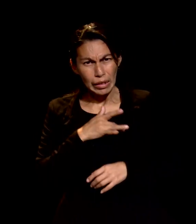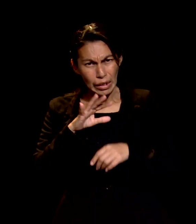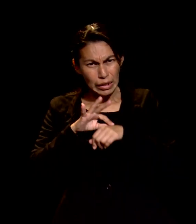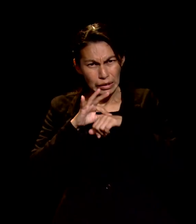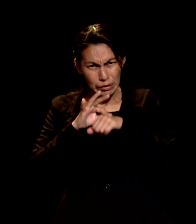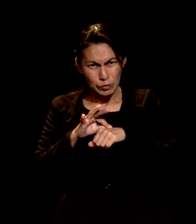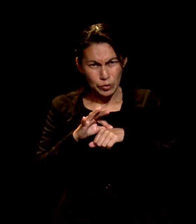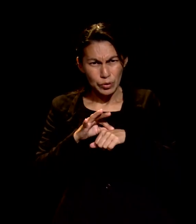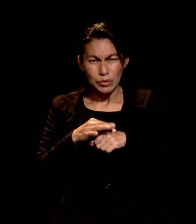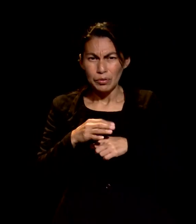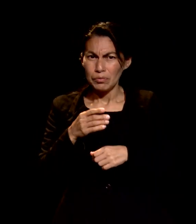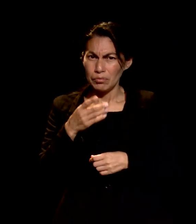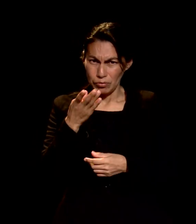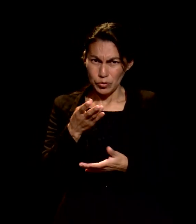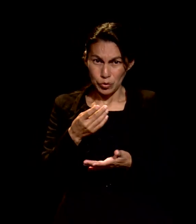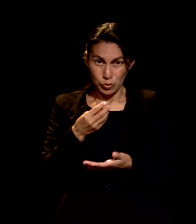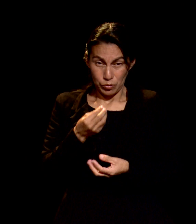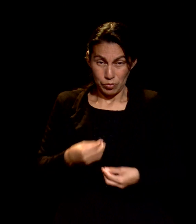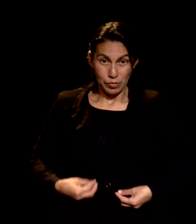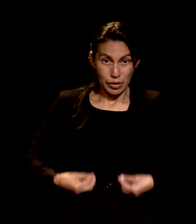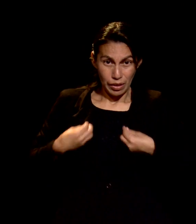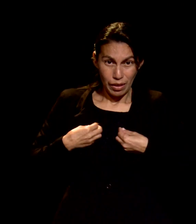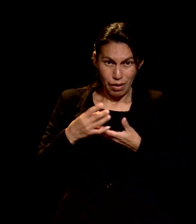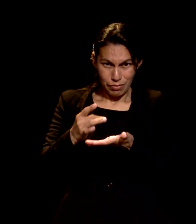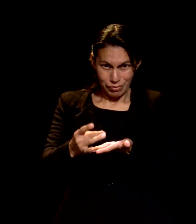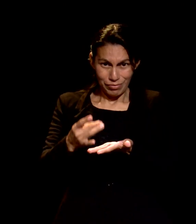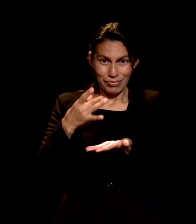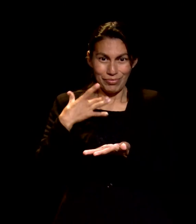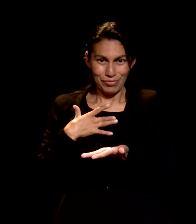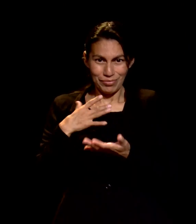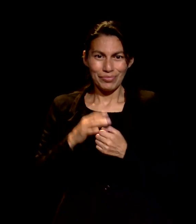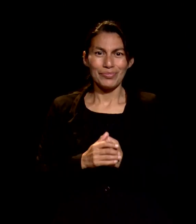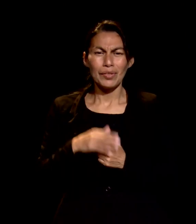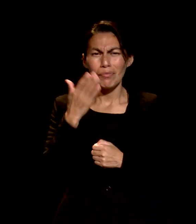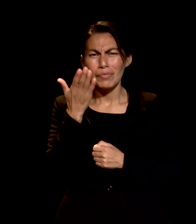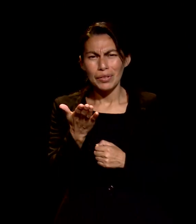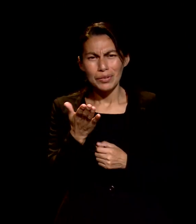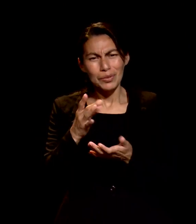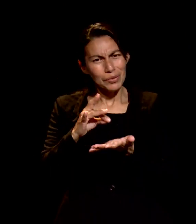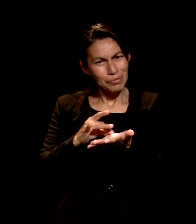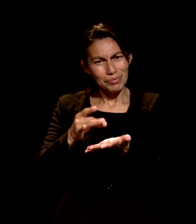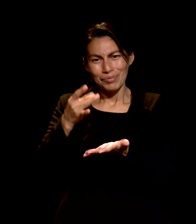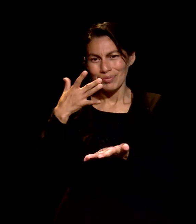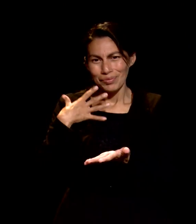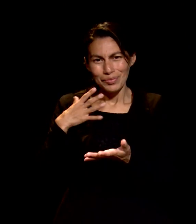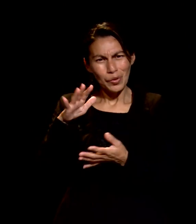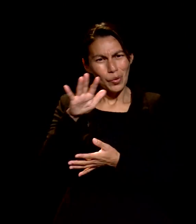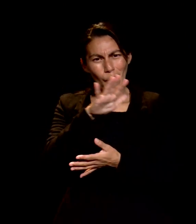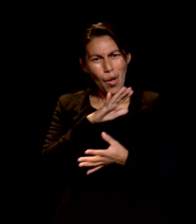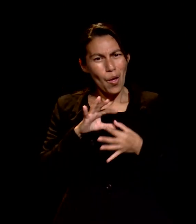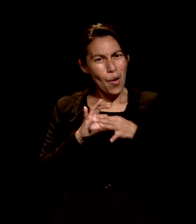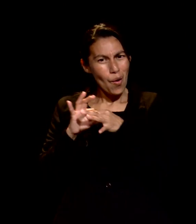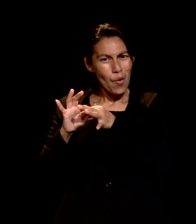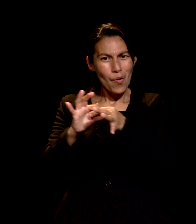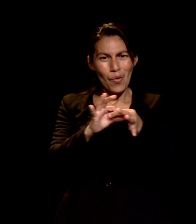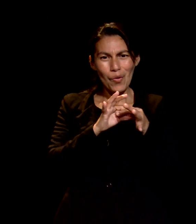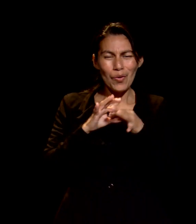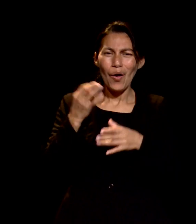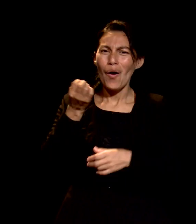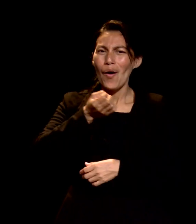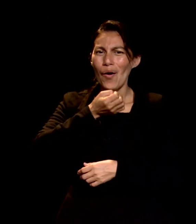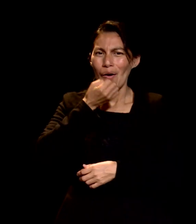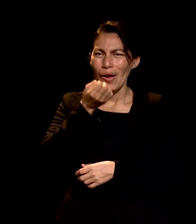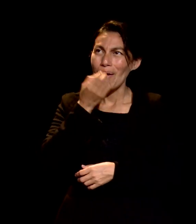vida y también tus peticiones que juntos juntos oraremos por